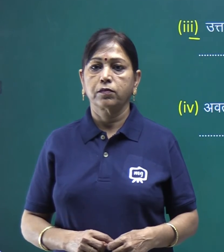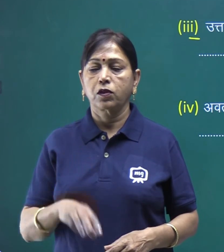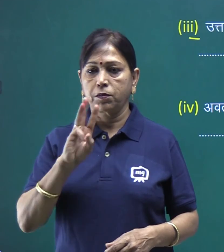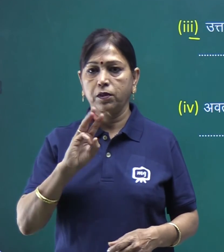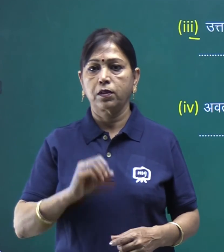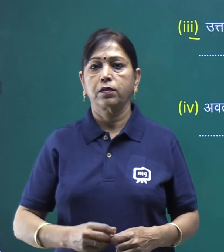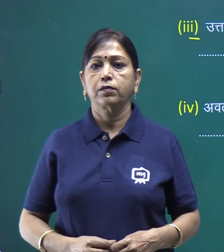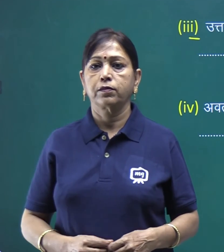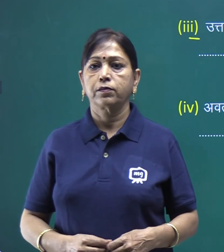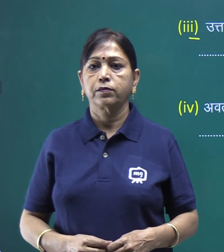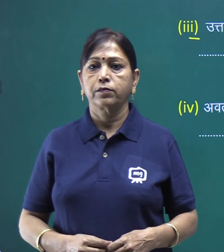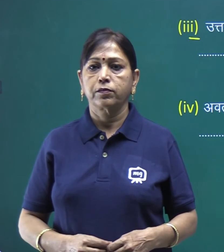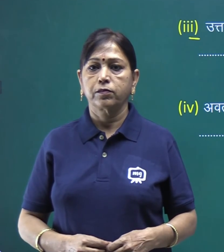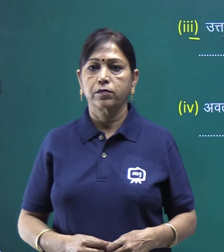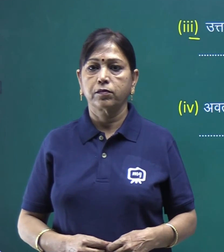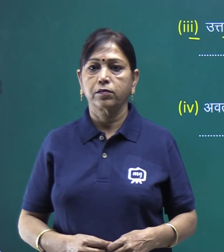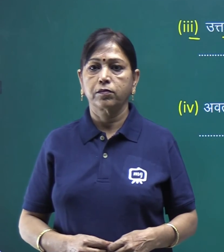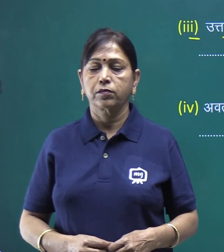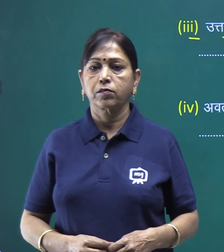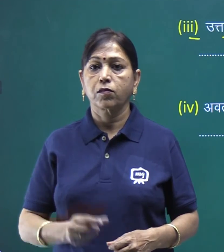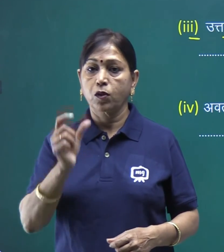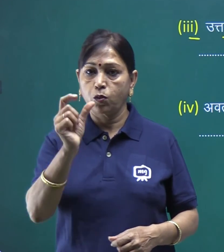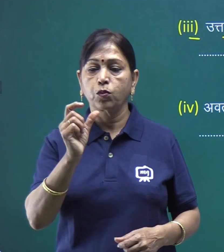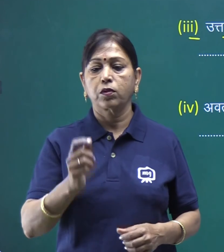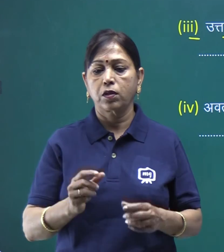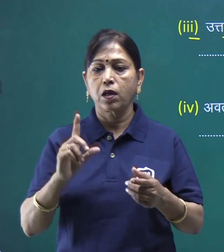नंबर 3, उत्तल लेंस की